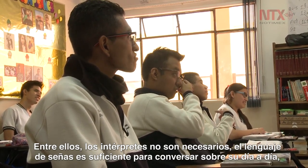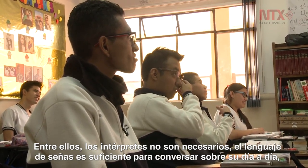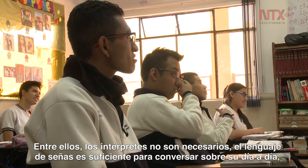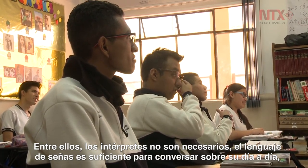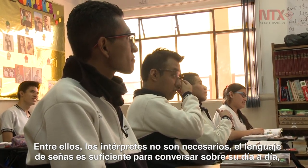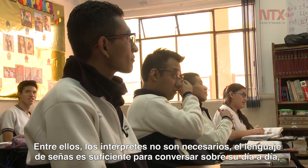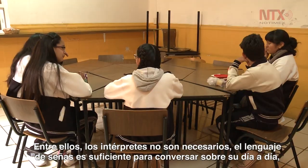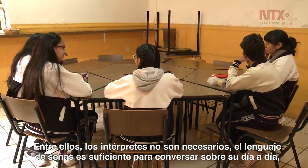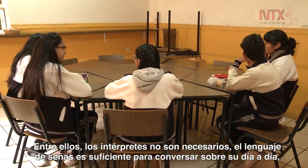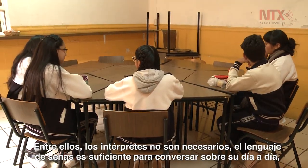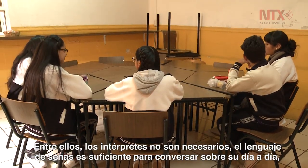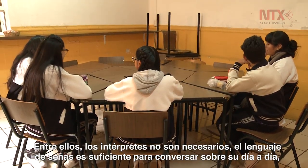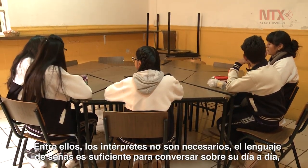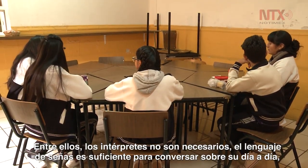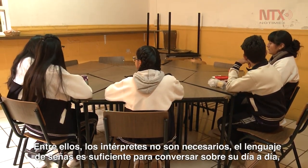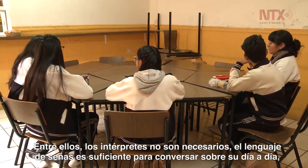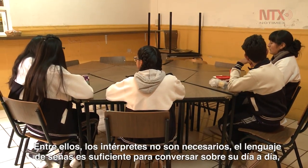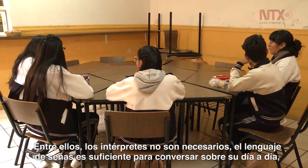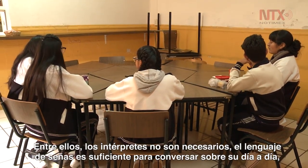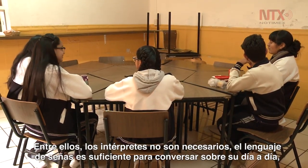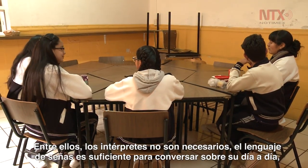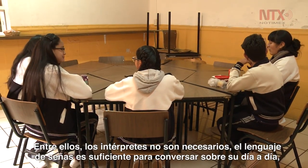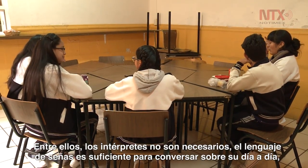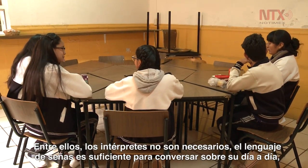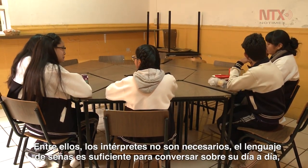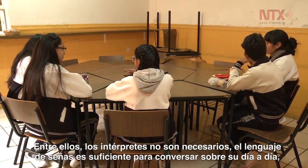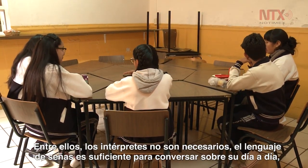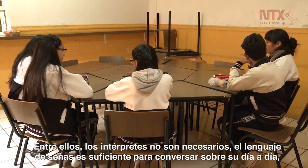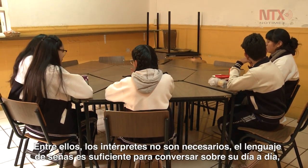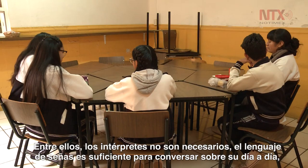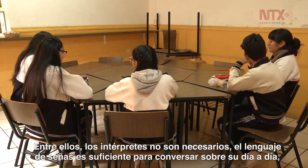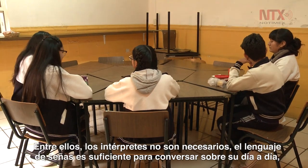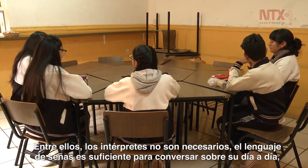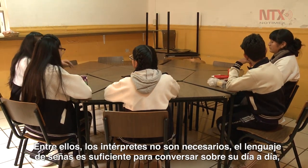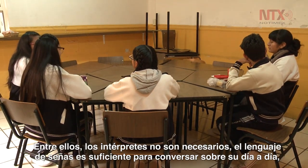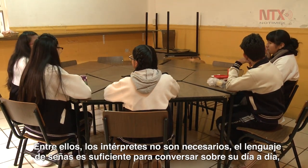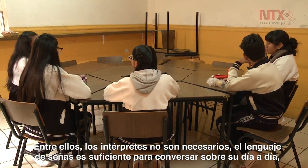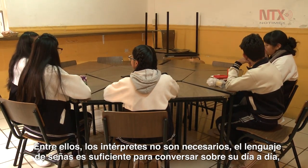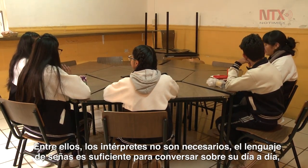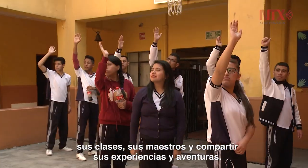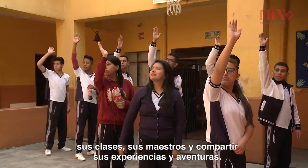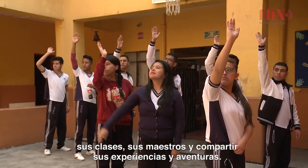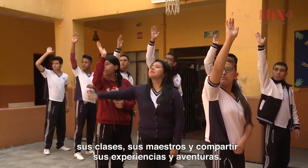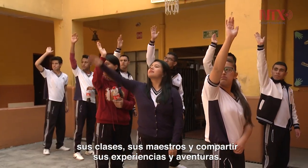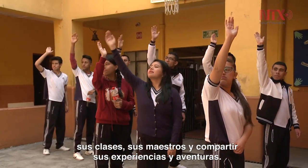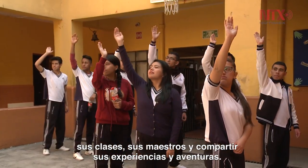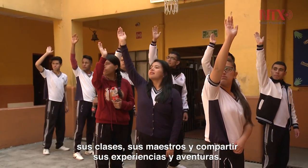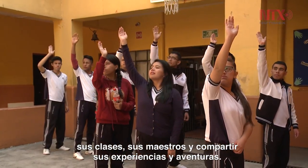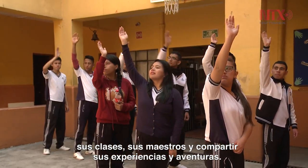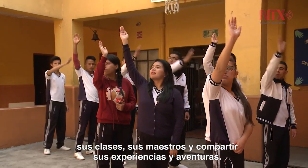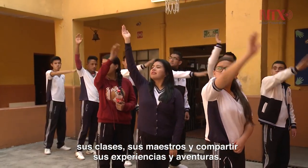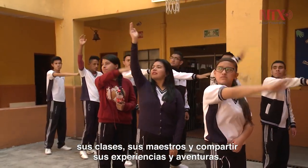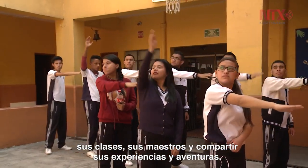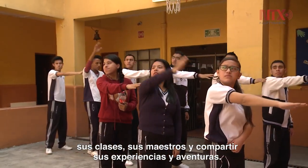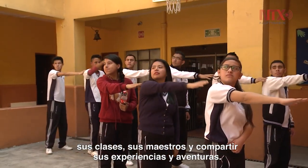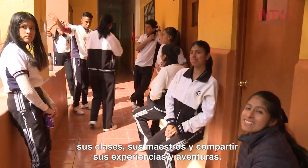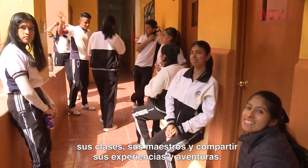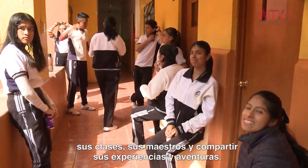son necesarios. El lenguaje de señas es suficiente para conversar sobre su día a día, sus clases, sus maestros y compartir sus